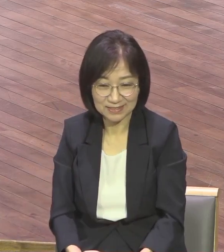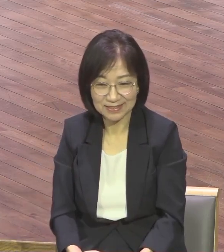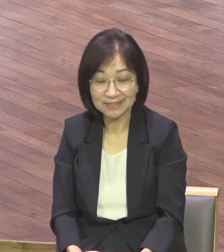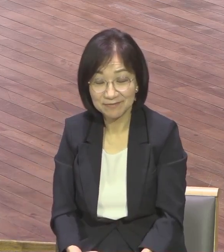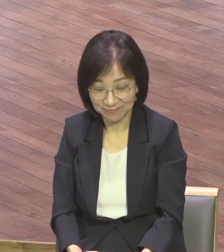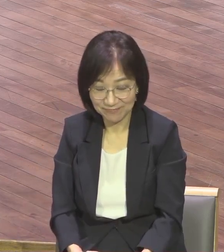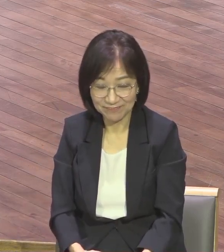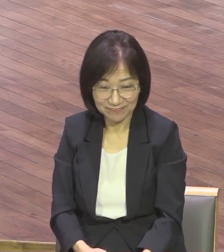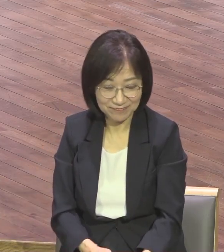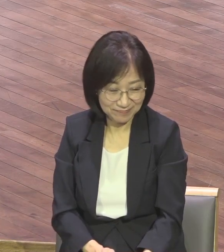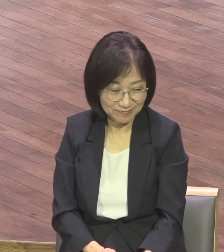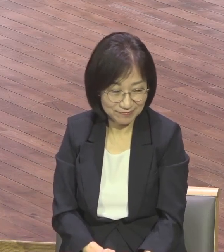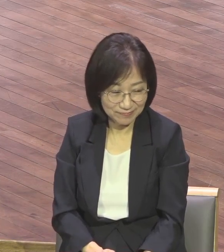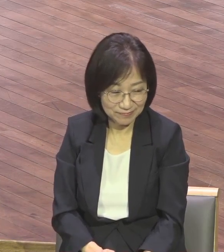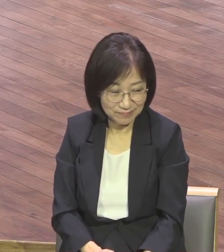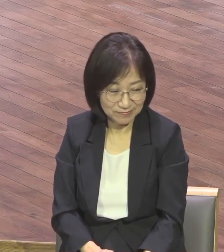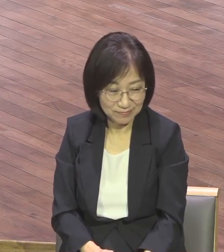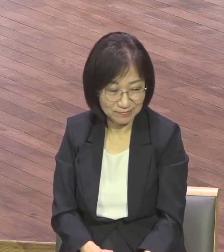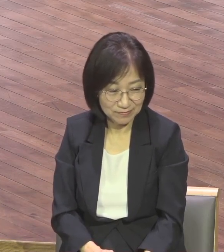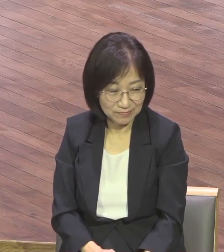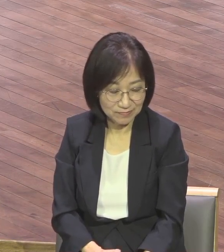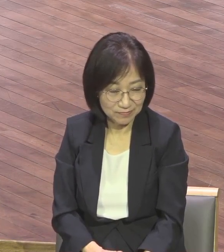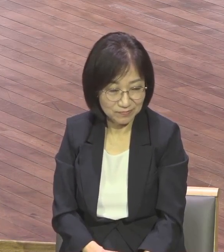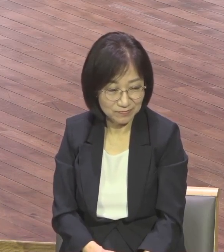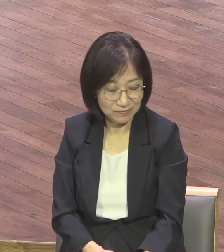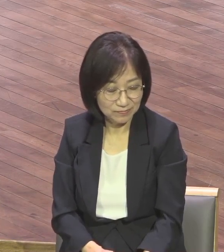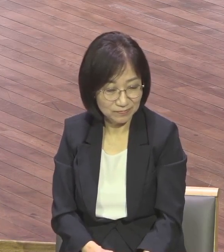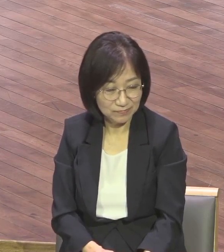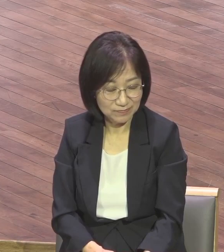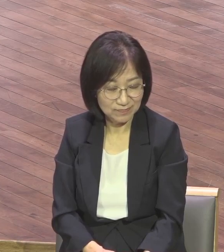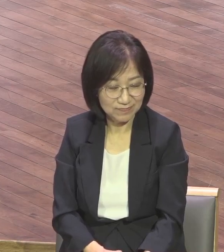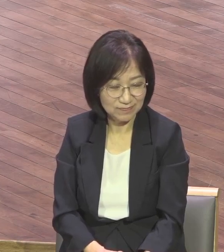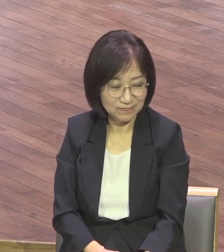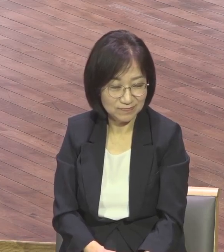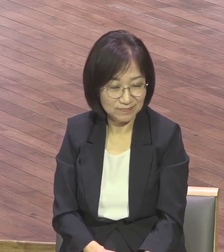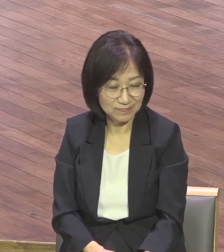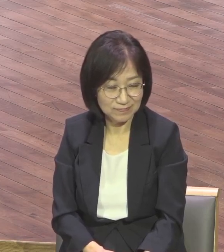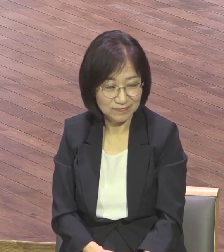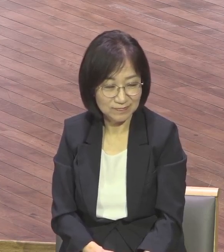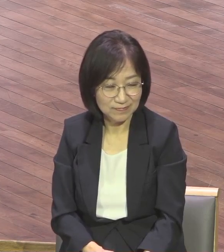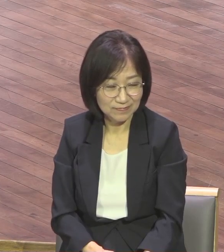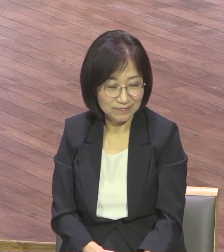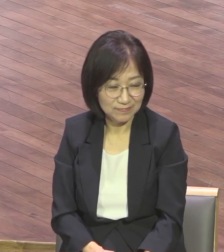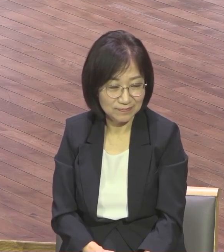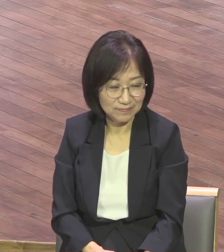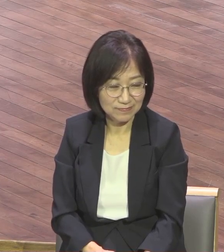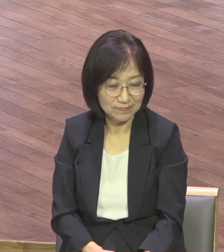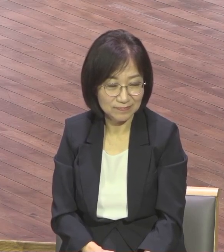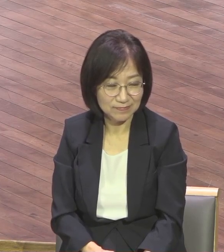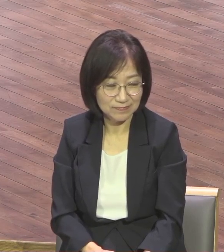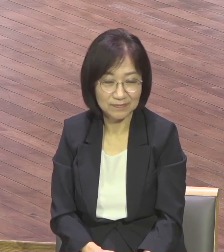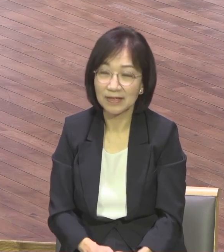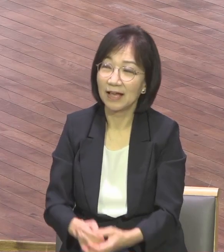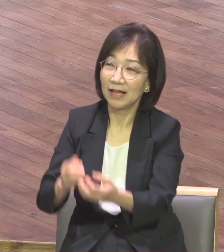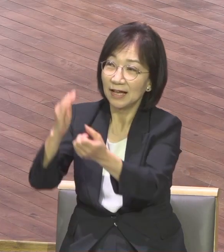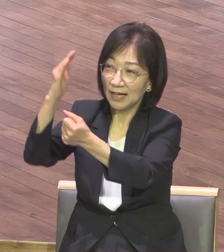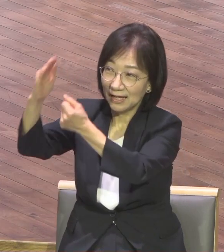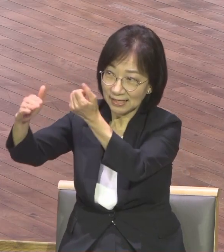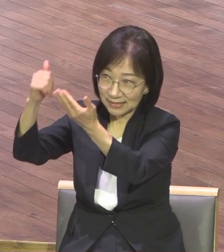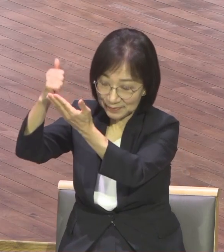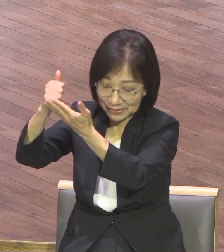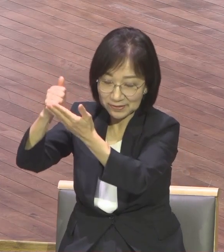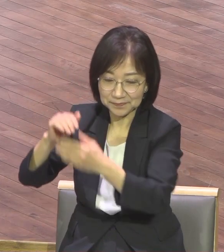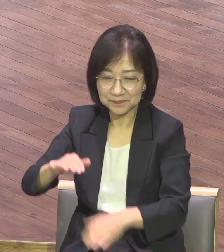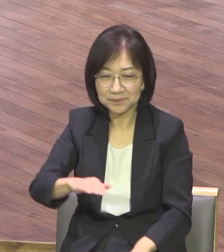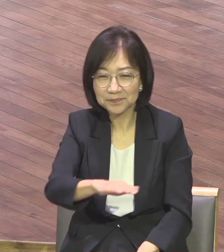왜 그러세요? 하나님께 딱 열어버리면 다 끝날 텐데 왜 그렇게 안 하세요? 이 선택받은